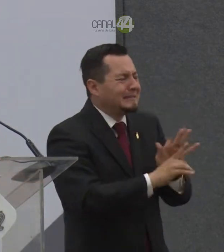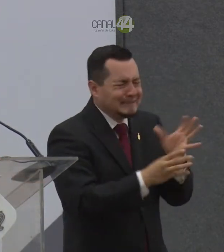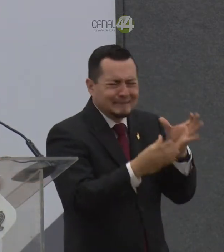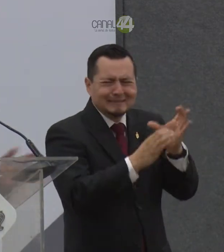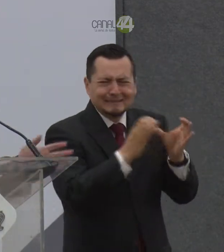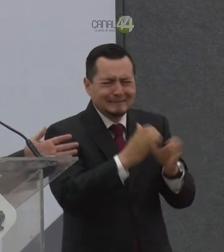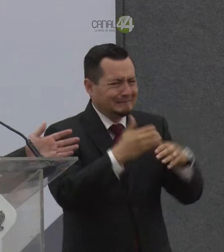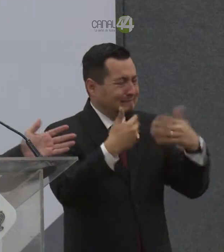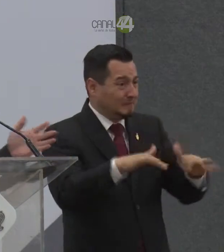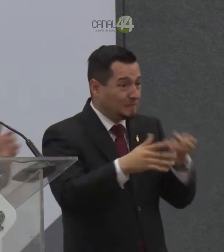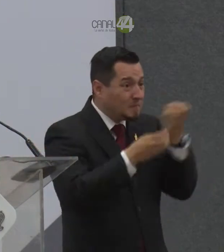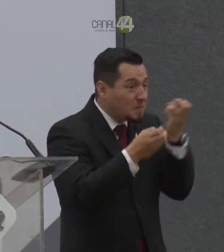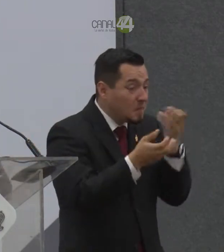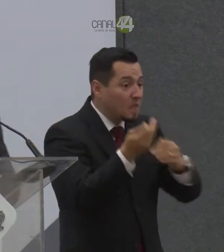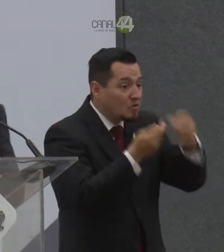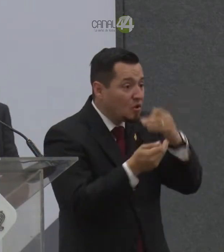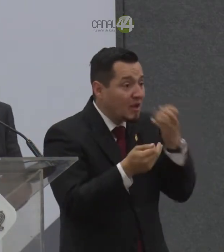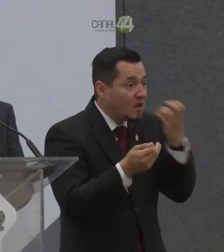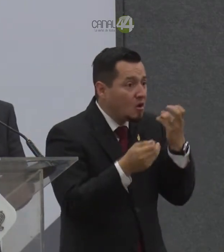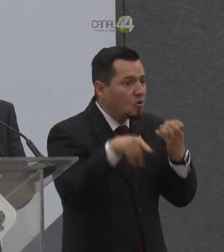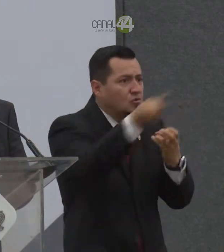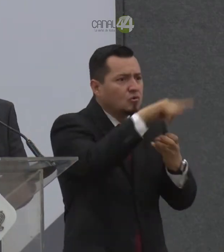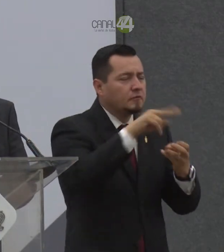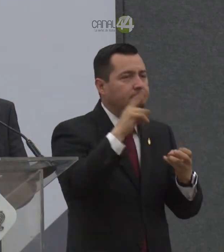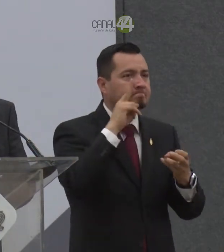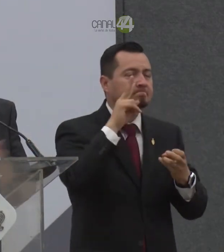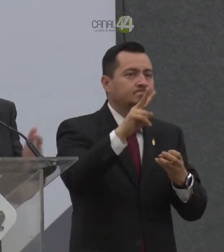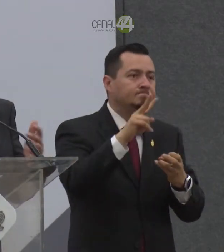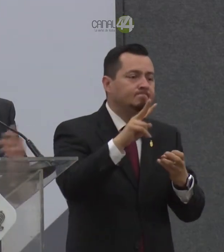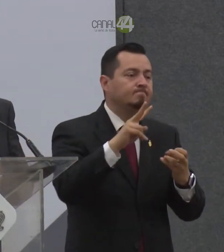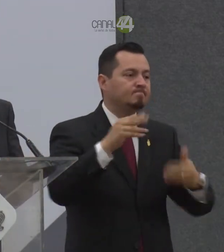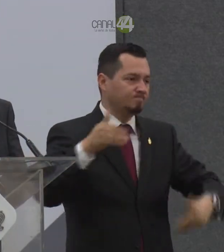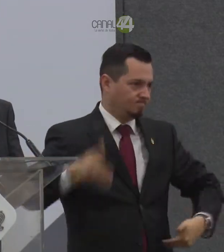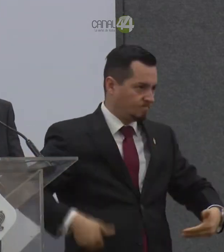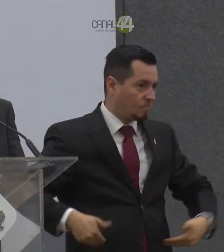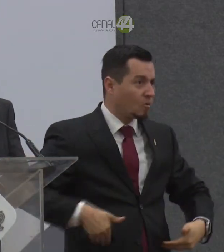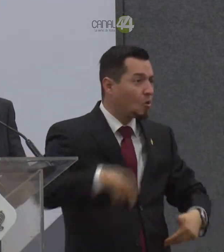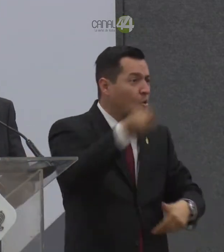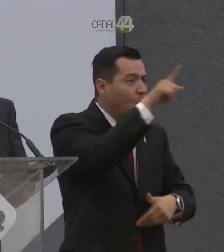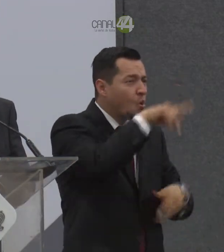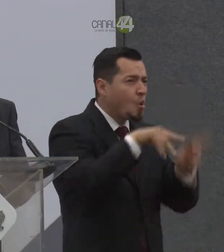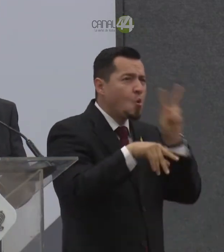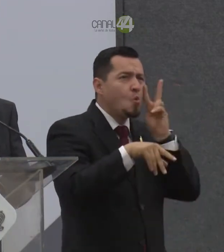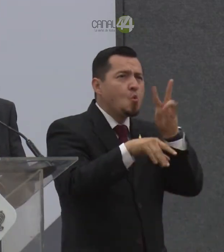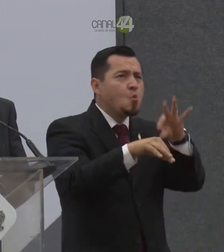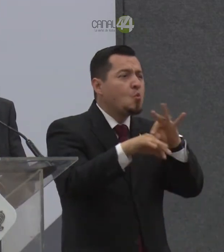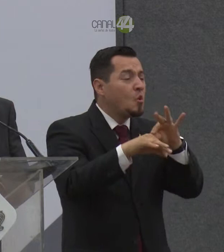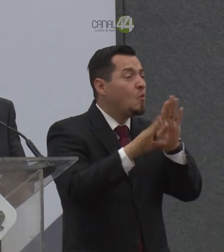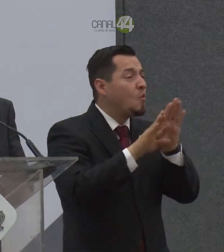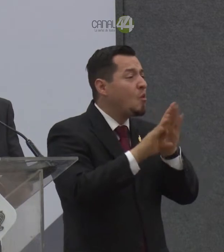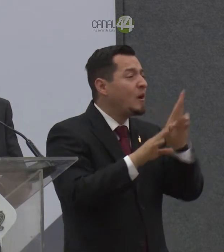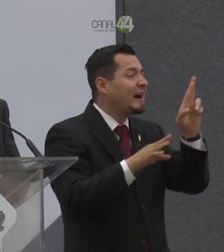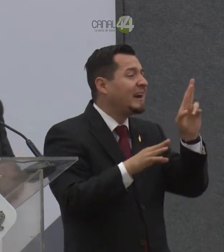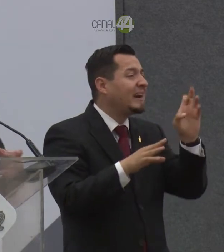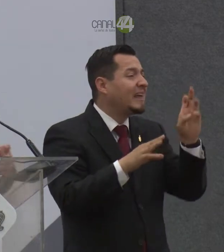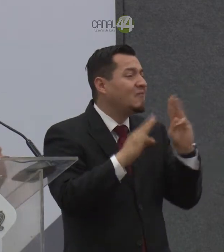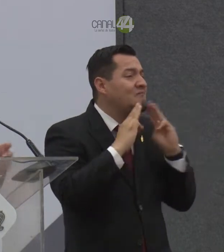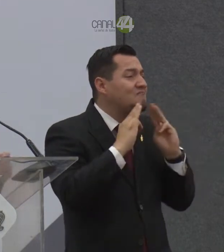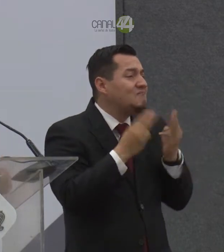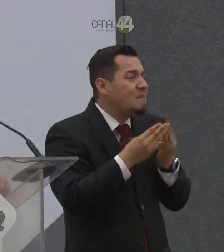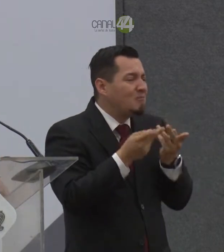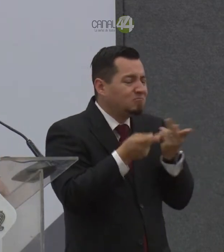había generado ante los ojos de todos. Imagínense nada más, una red